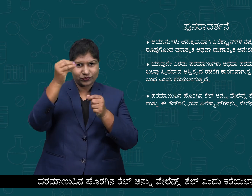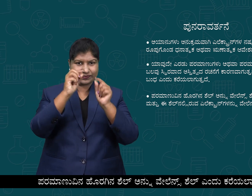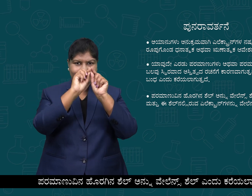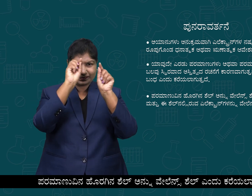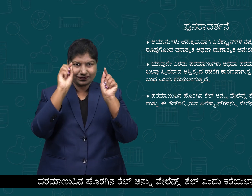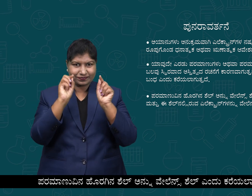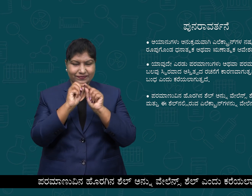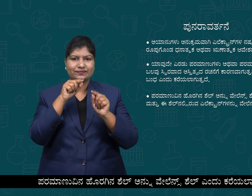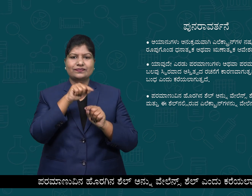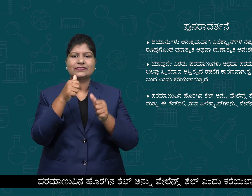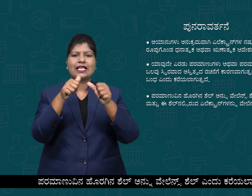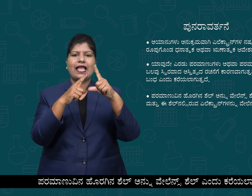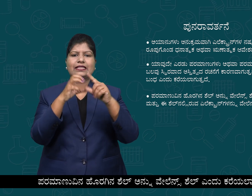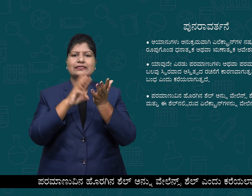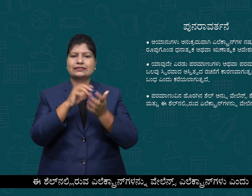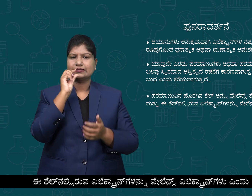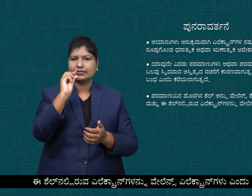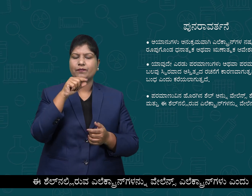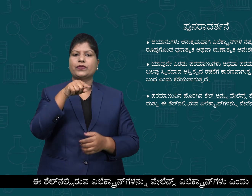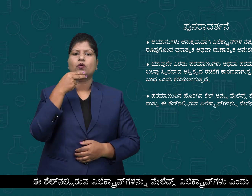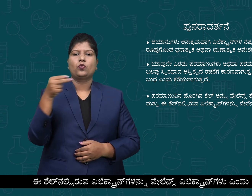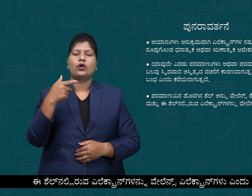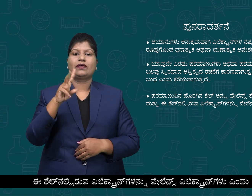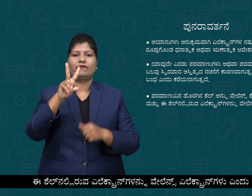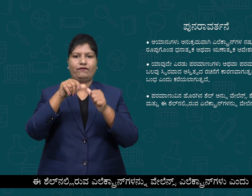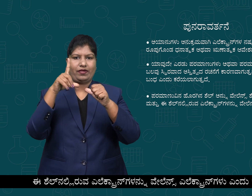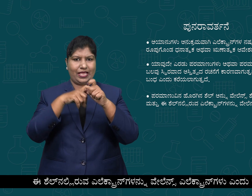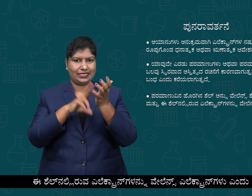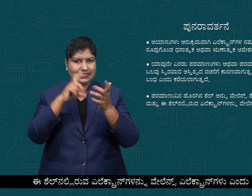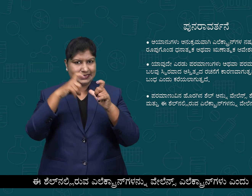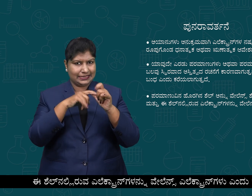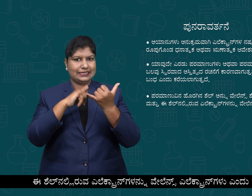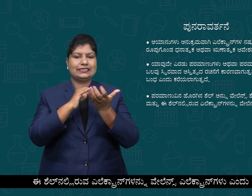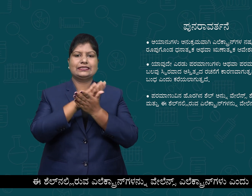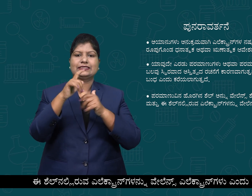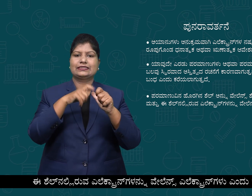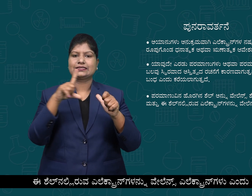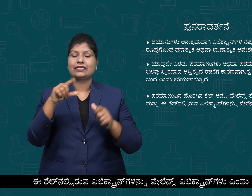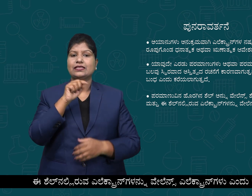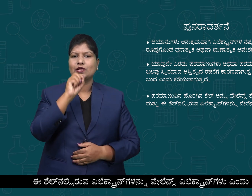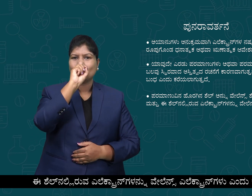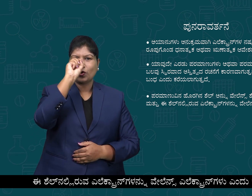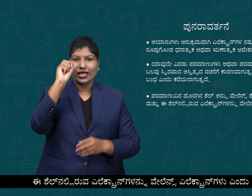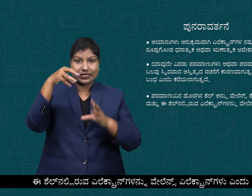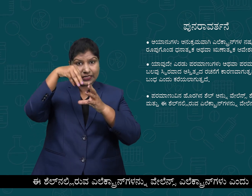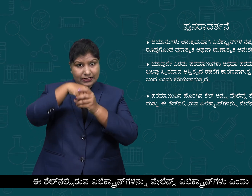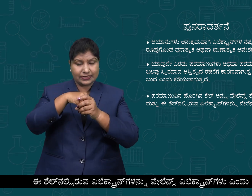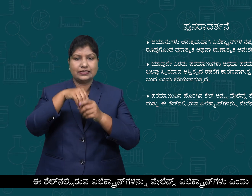ಎಂದು ಕರೆಯಲಾಗುತ್ತದೆ ಮತ್ತು ಈ ಶೆಲ್ನಲ್ಲಿರುವ ಎಲೆಕ್ಟ್ರಾನ್ಗಳನ್ನು ವೇಲೆನ್ಸ್ ಎಲೆಕ್ಟ್ರಾನ್ಗಳು ಎಂದು ಕರೆಯಲಾಗುತ್ತದೆ.